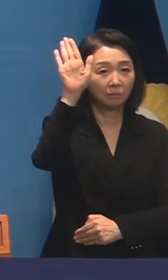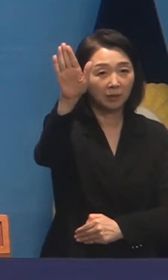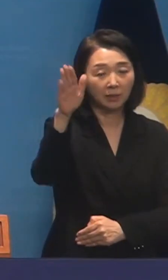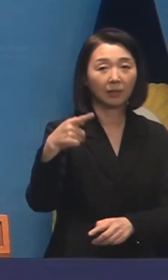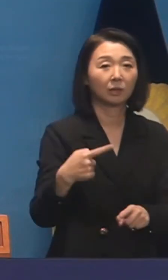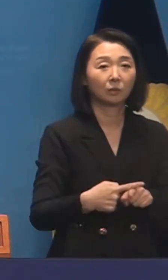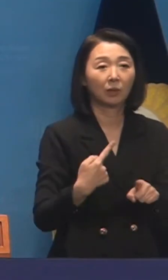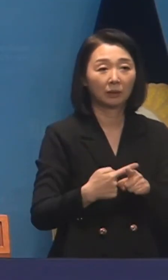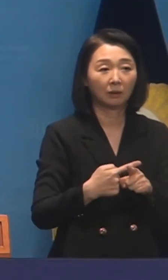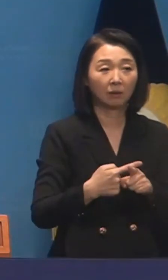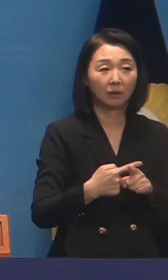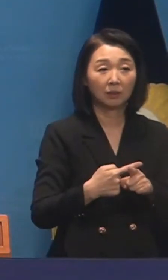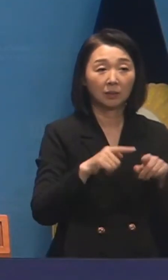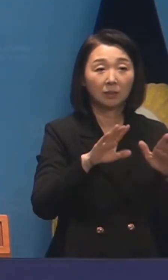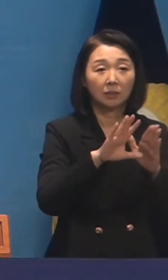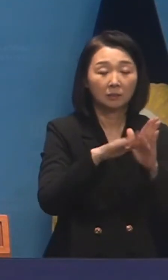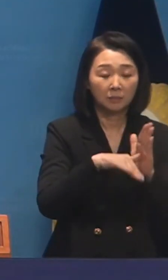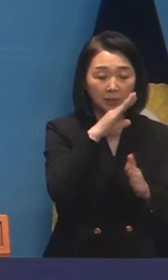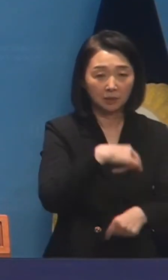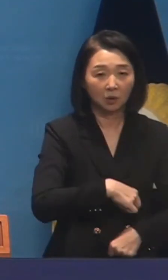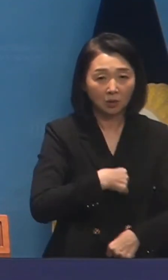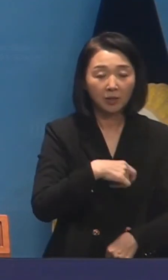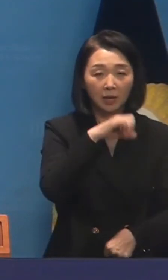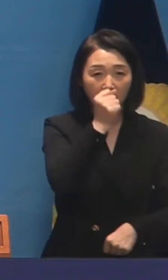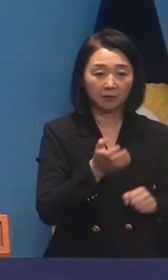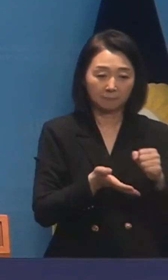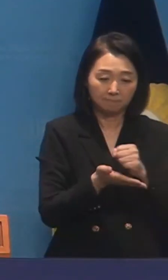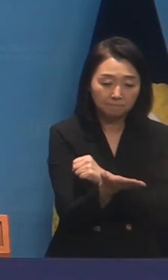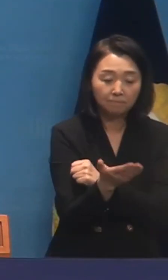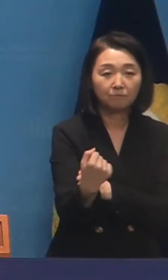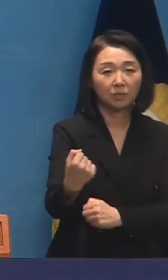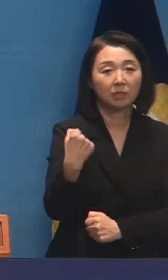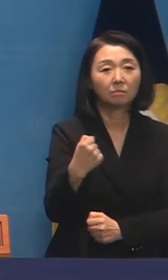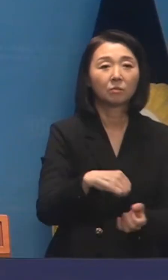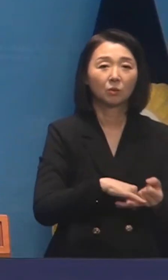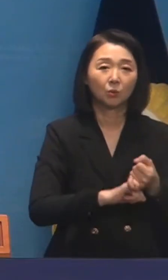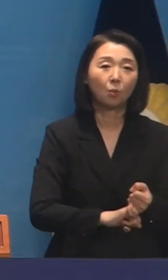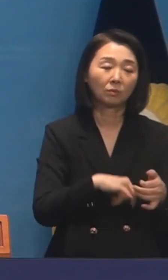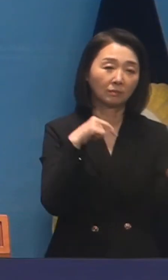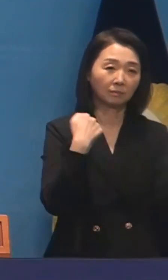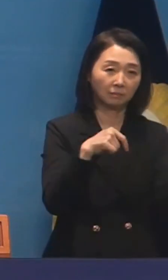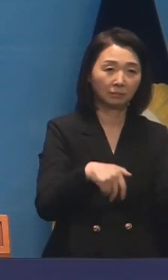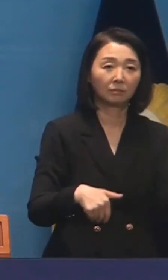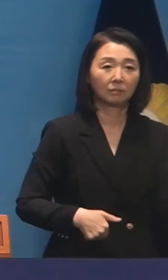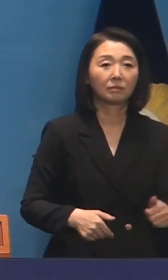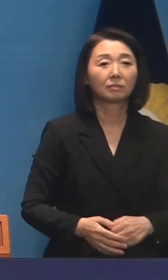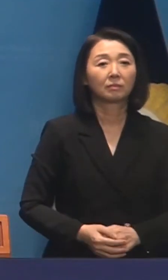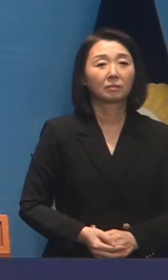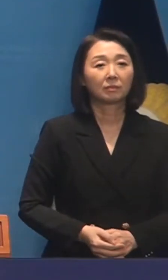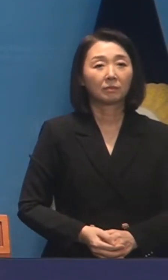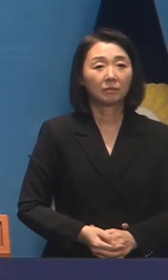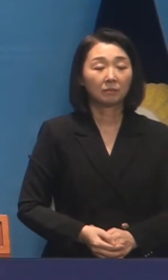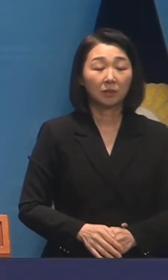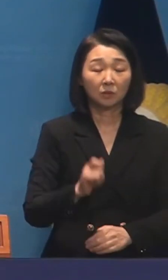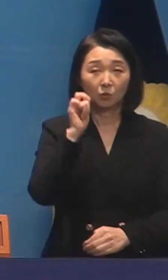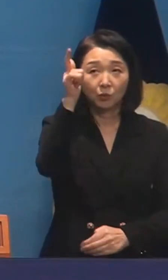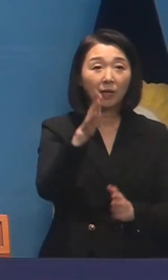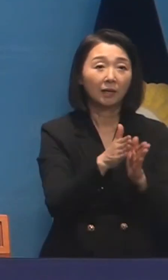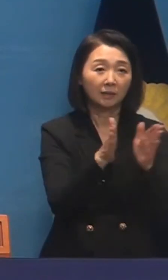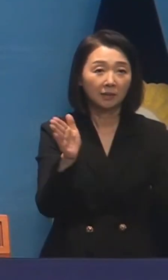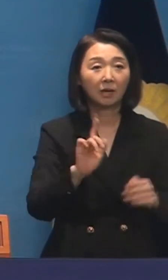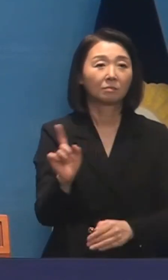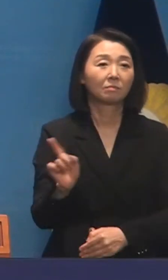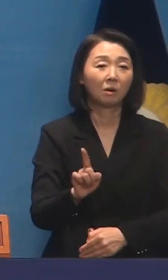미래이며 이 세대에게 정의와 선한 영향력을 반드시 가르쳐야 합니다. 그 위대한